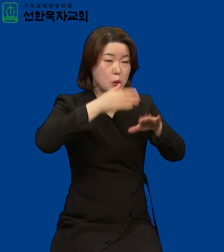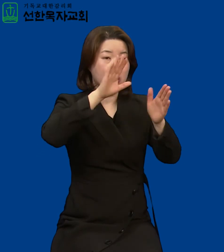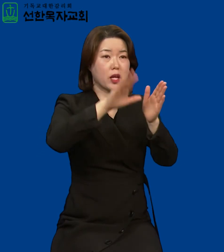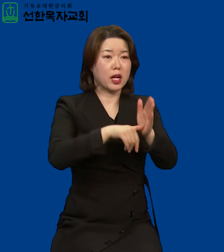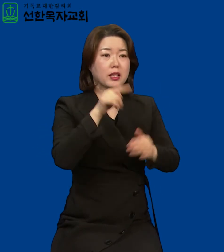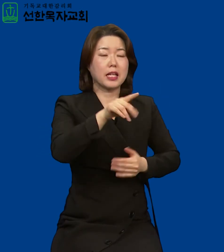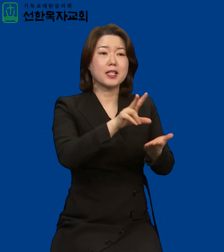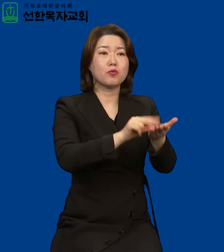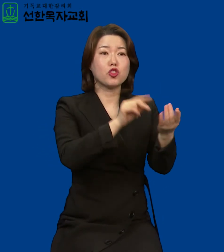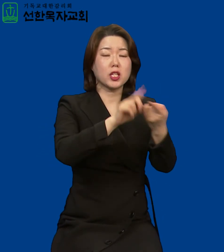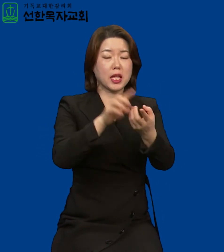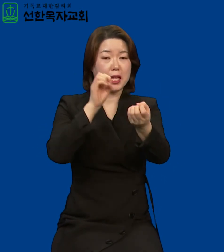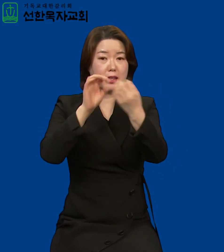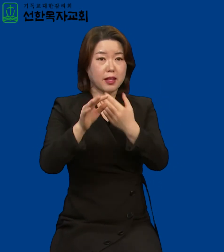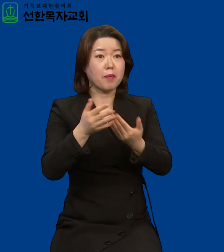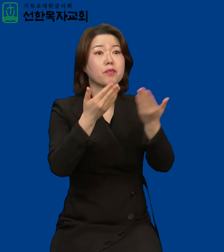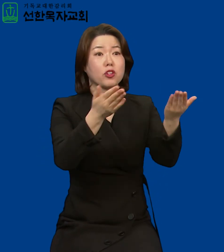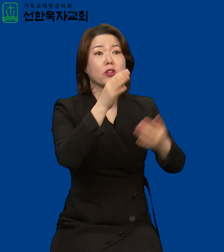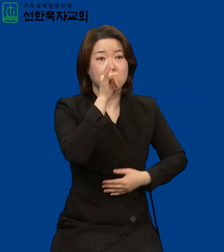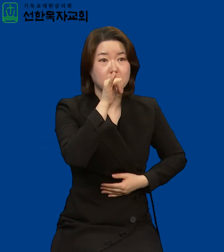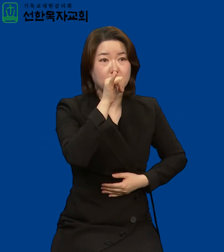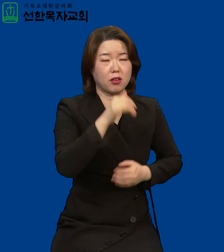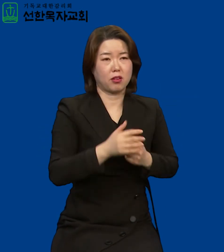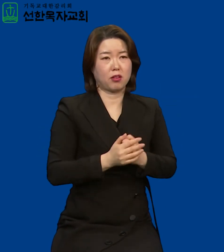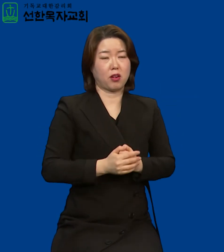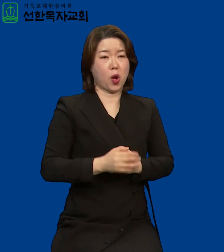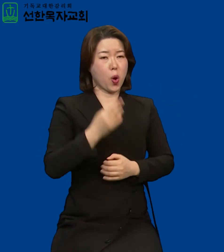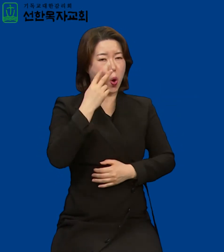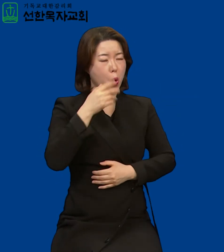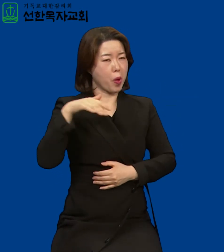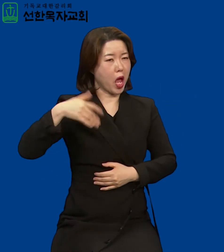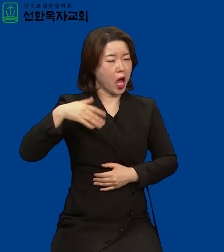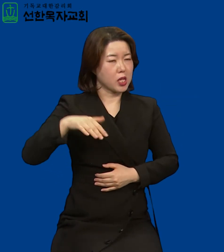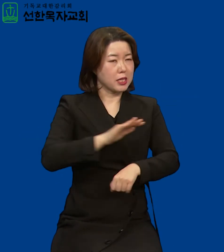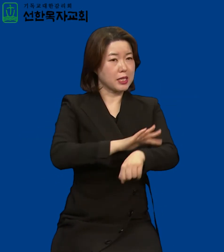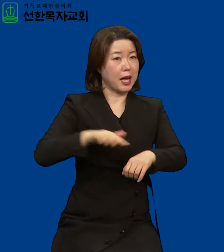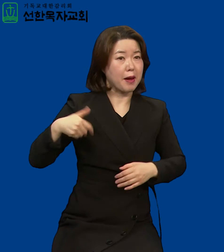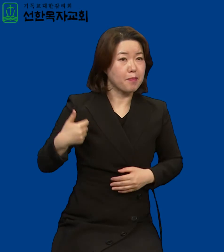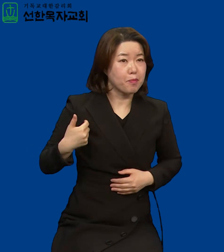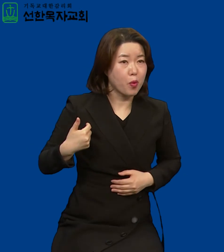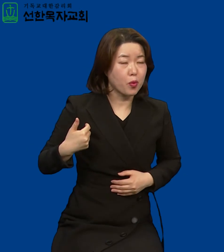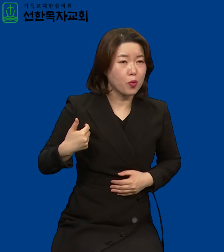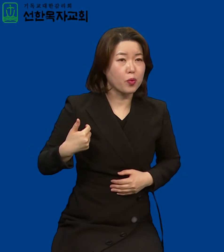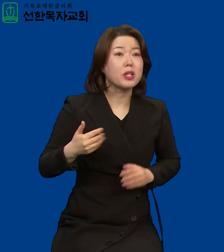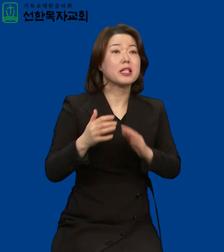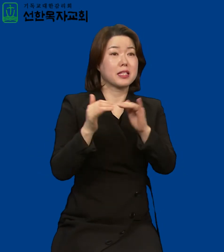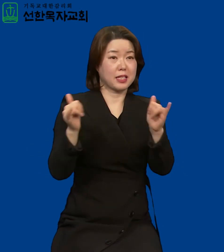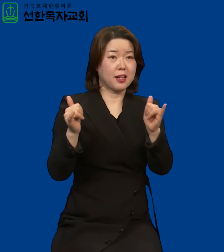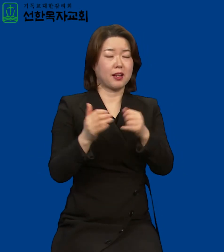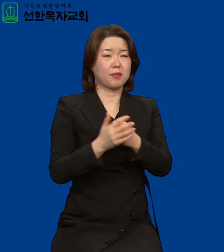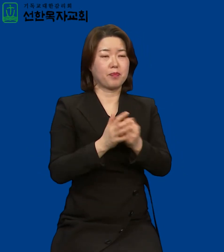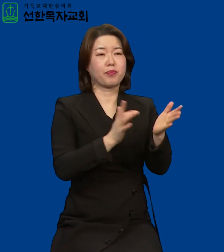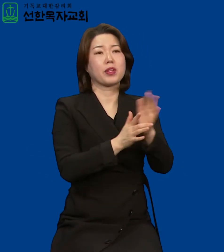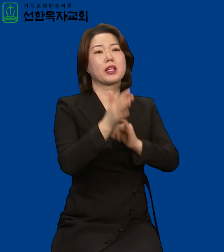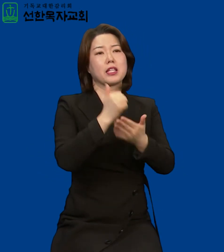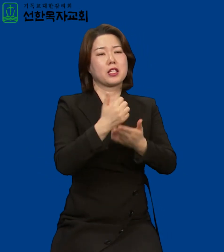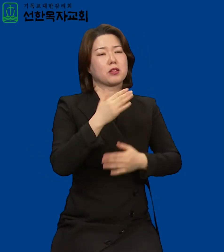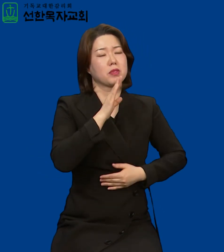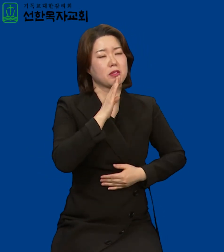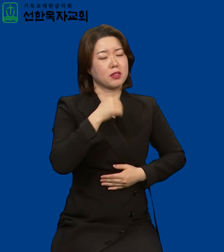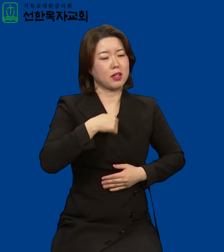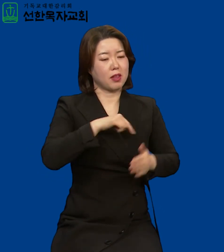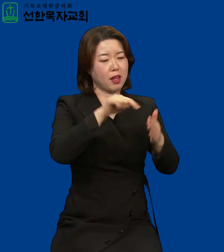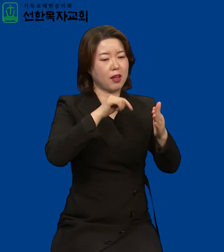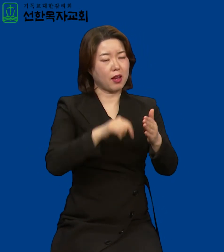대한 대답을 드리고 있어요. 혹시 아직까지도 잘 모르시겠는 분, 예수님이 진짜 내 안에